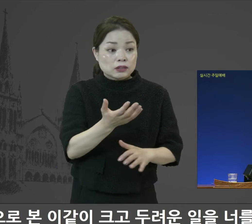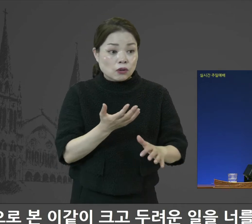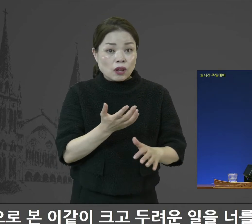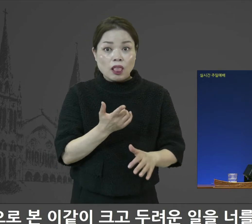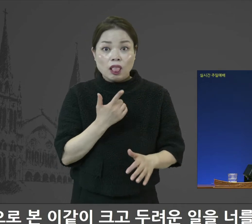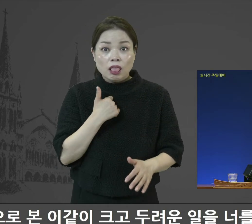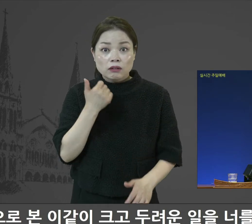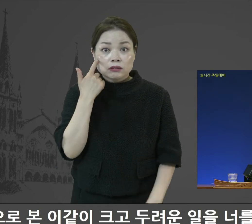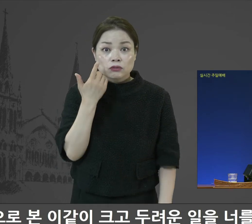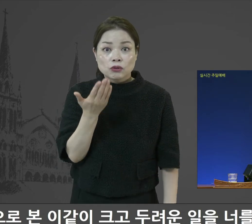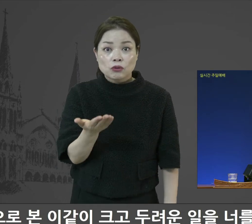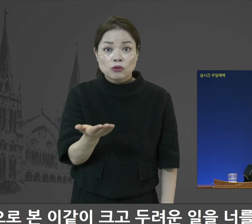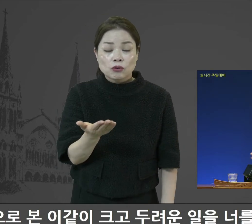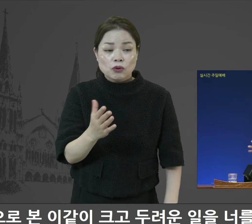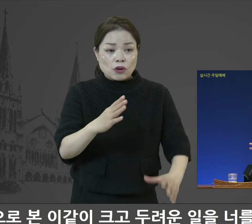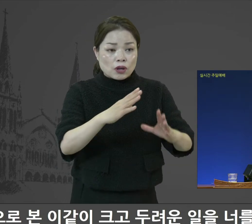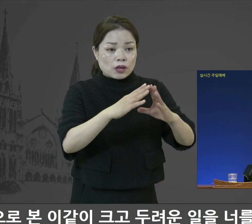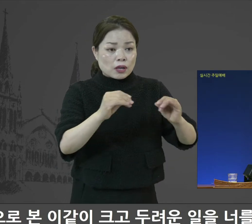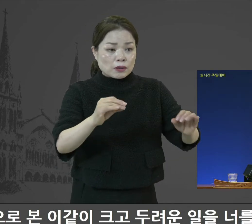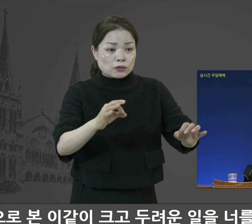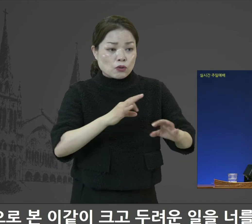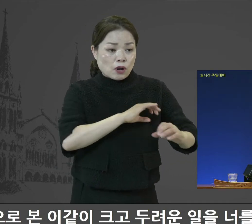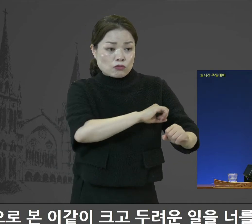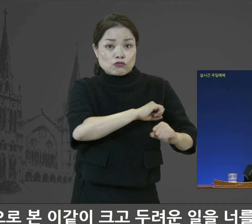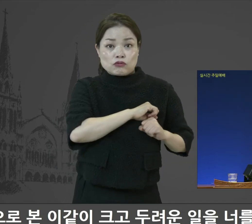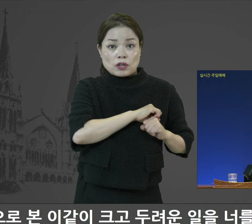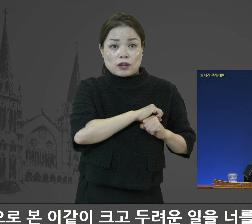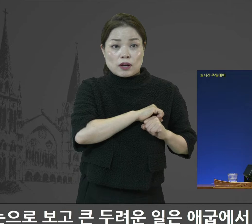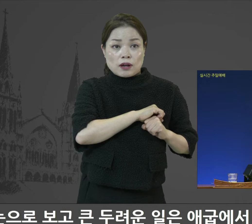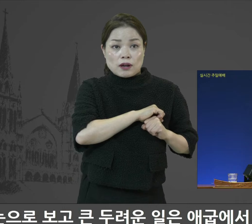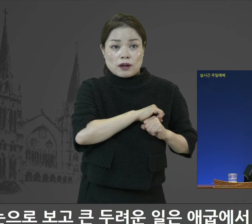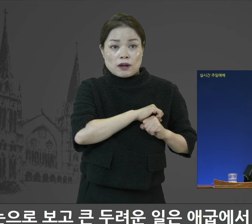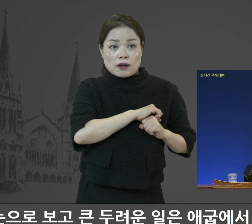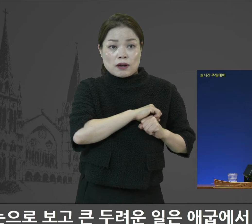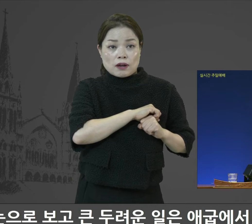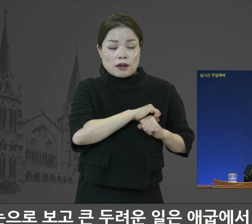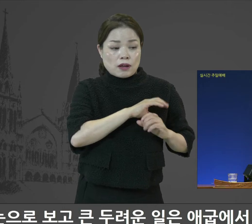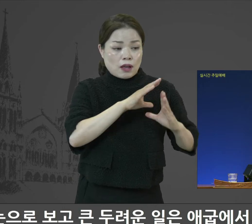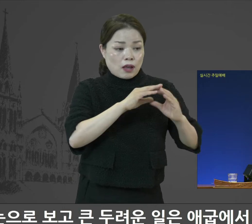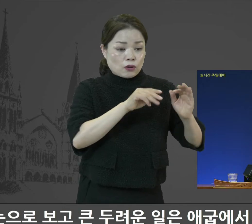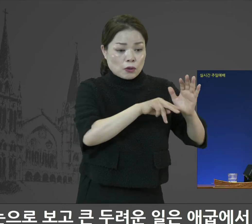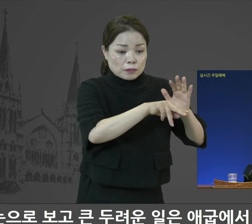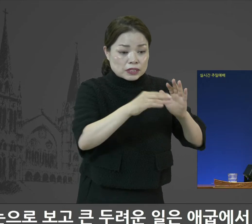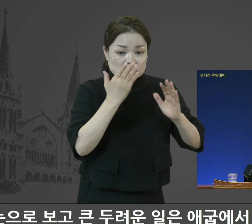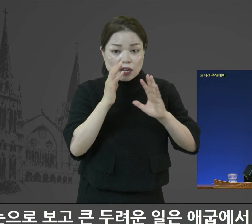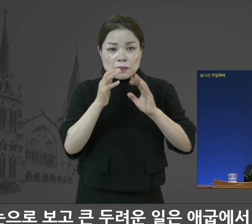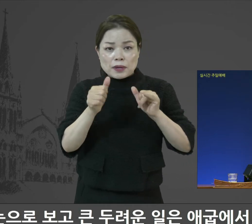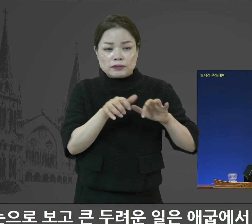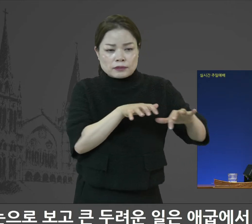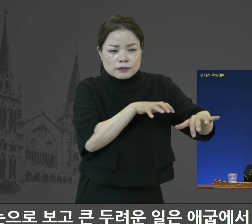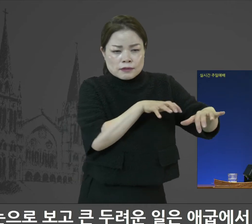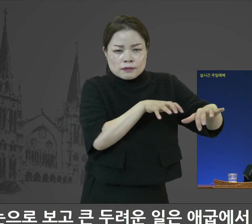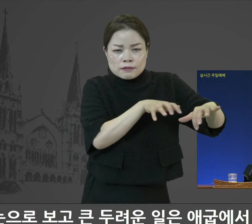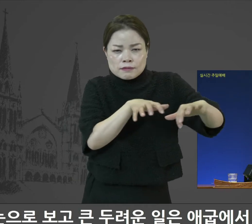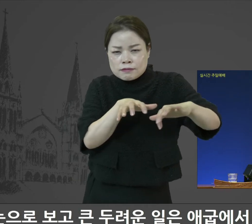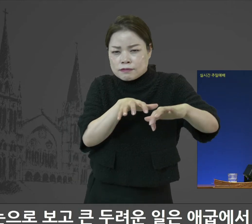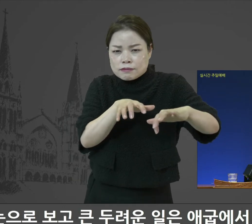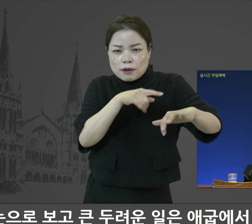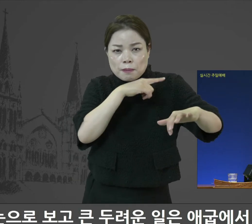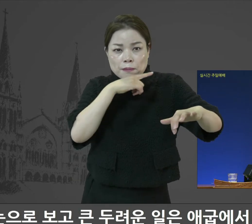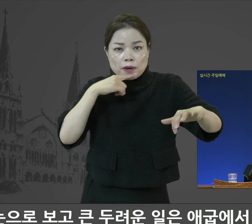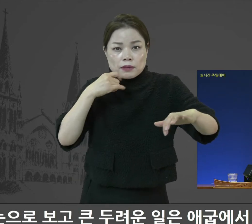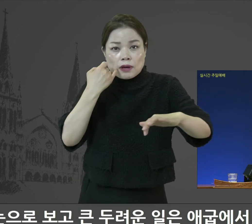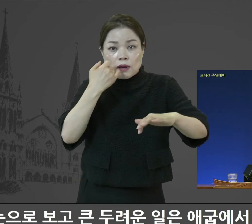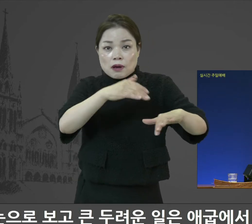있었을까요? 애굽의 놀라운 군대가 애굽을 빠져나온 이스라엘 백성들을 추적해 오는 겁니다. 앞에 홍해가